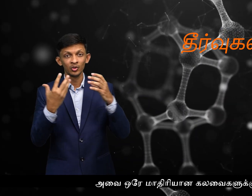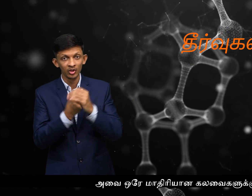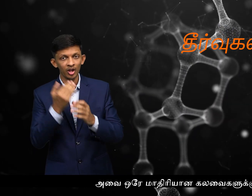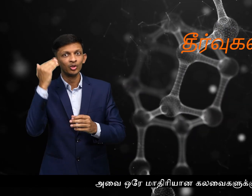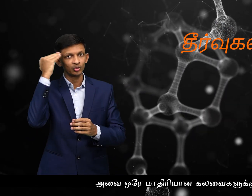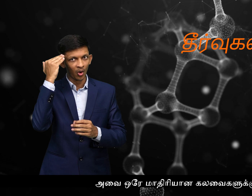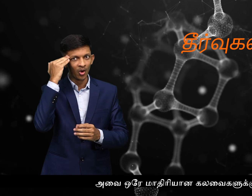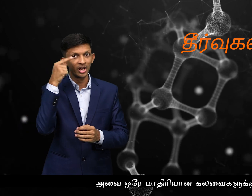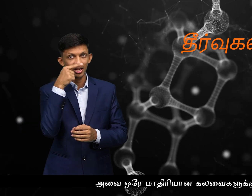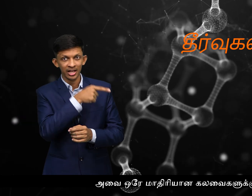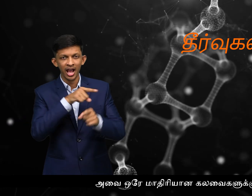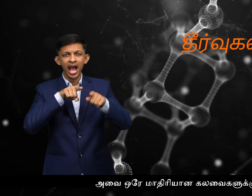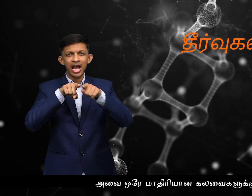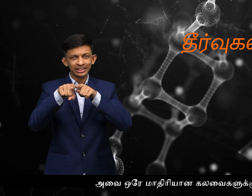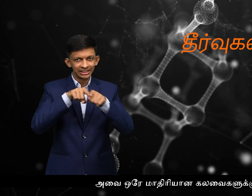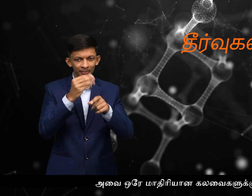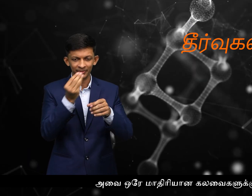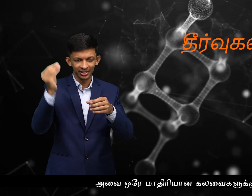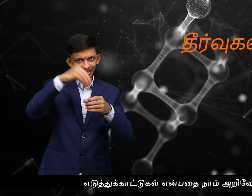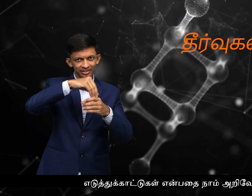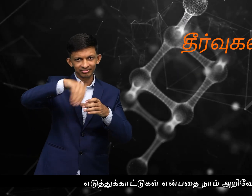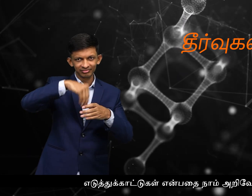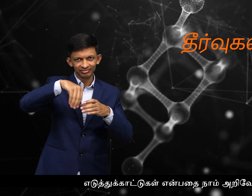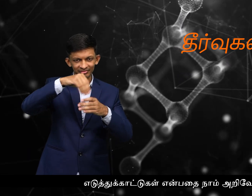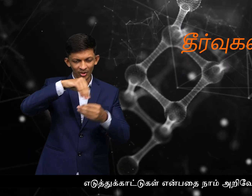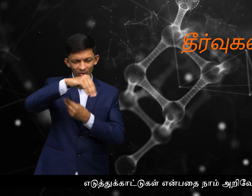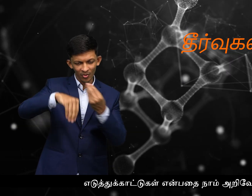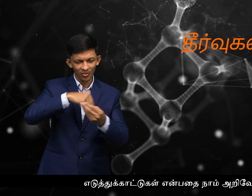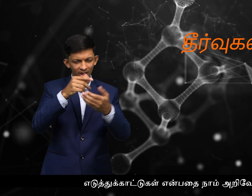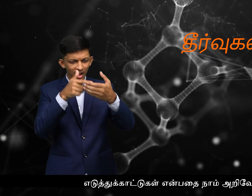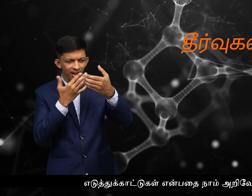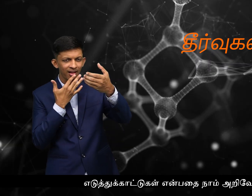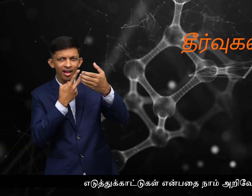அவை ஒரே மாதிரியான கலவைகளாகும் எடுத்துக்காட்டுகள் என்பதை நாம் அறிவோம்.